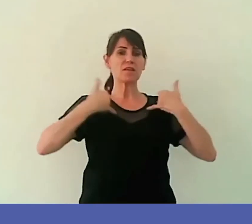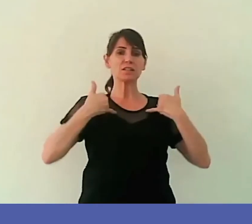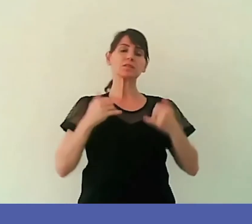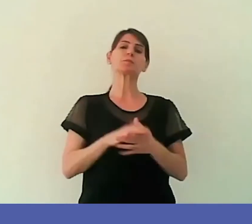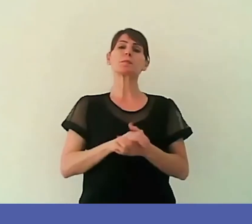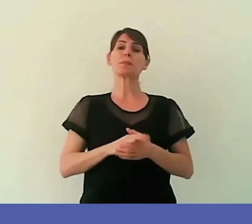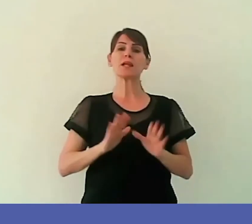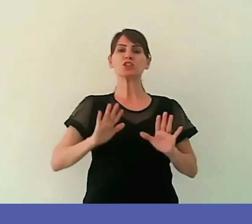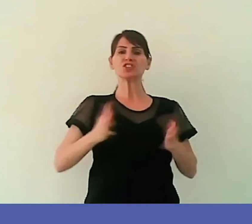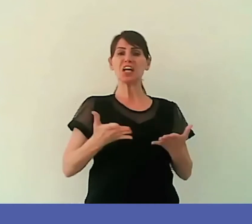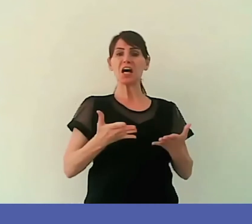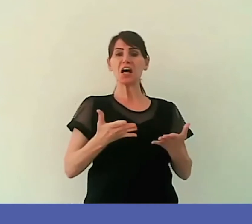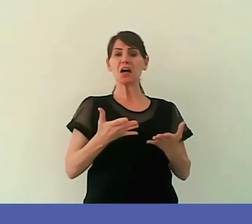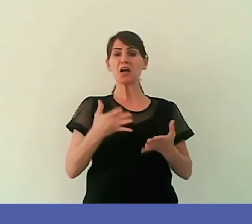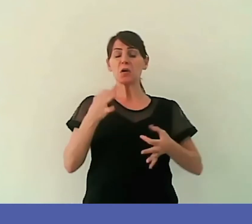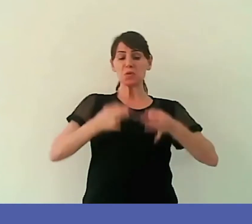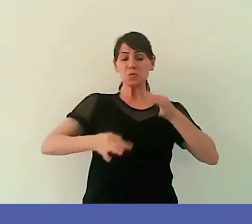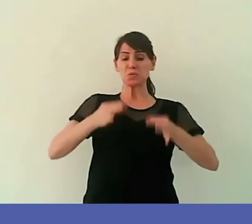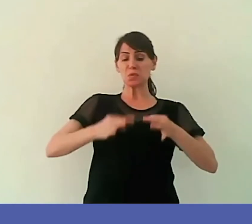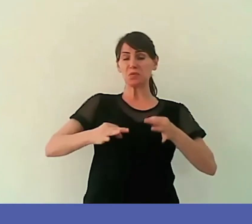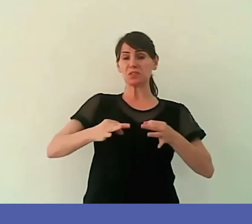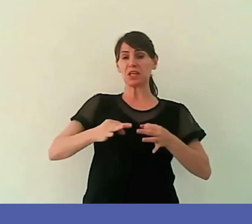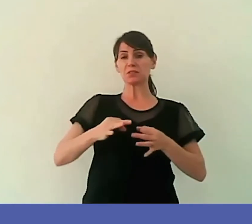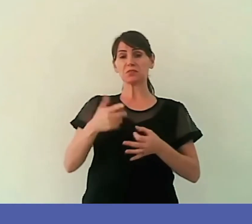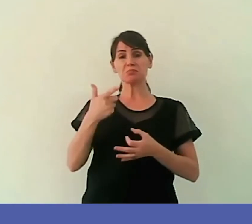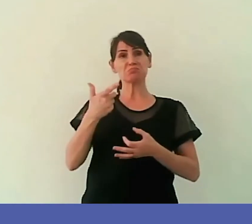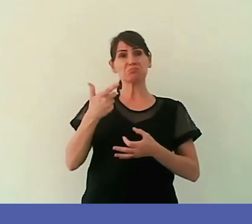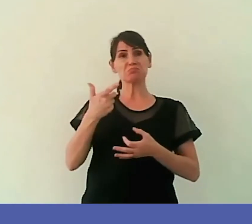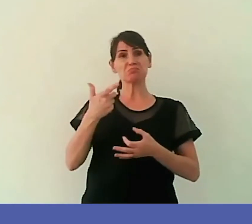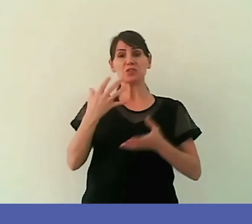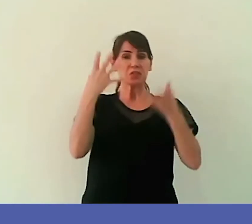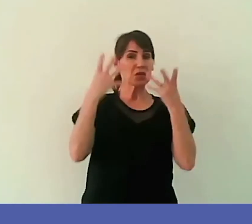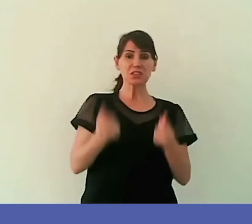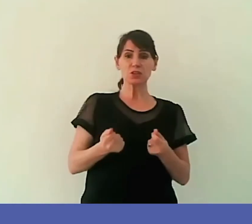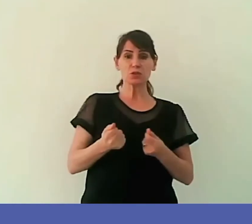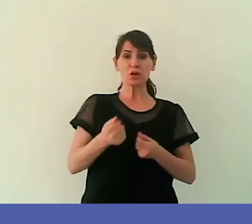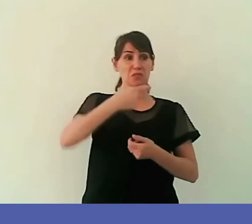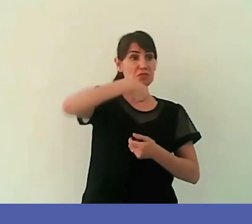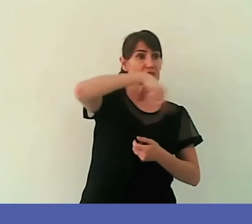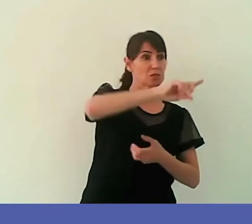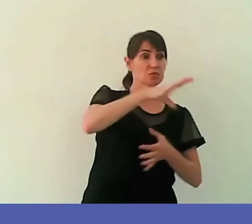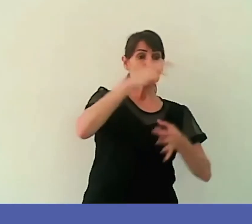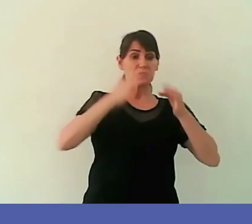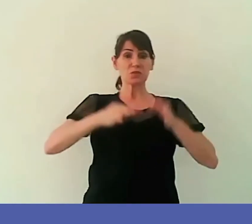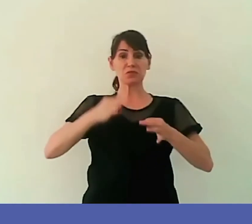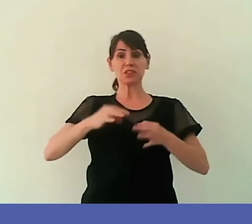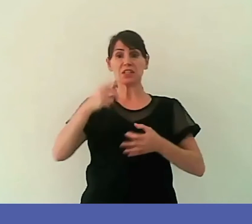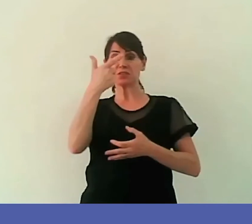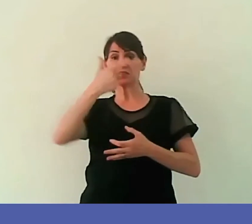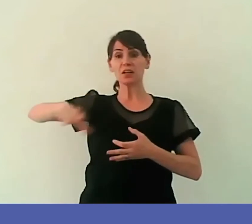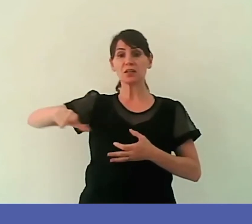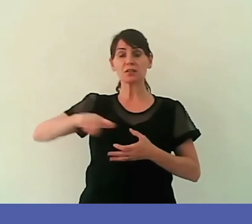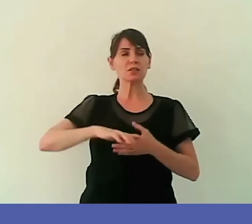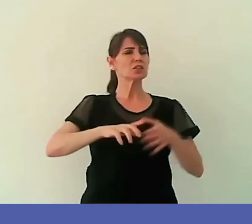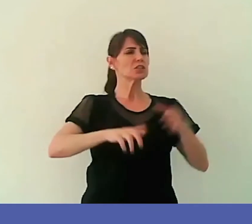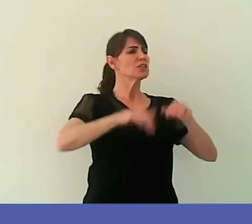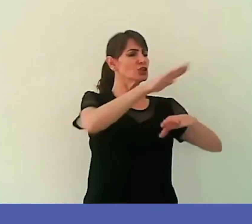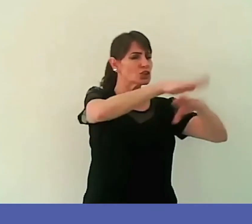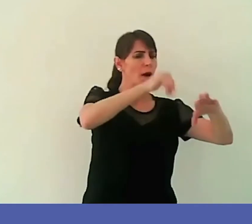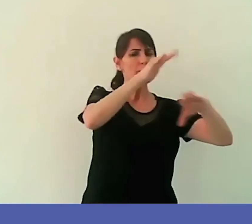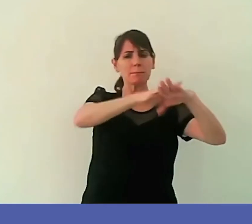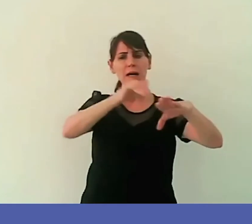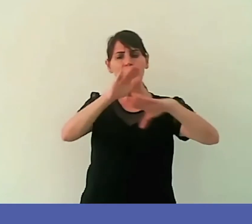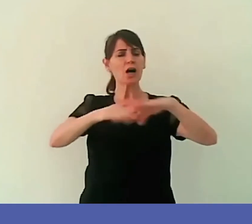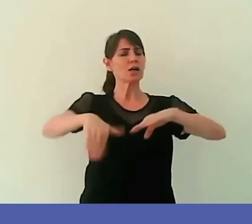convidados dignos não eram dignos, então vamos para as encruzilhadas, vamos para os becos, vamos